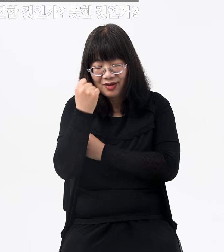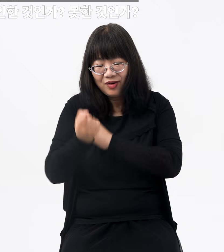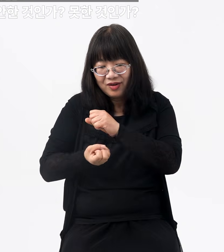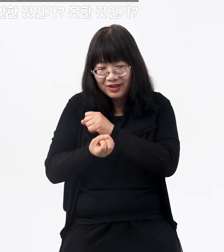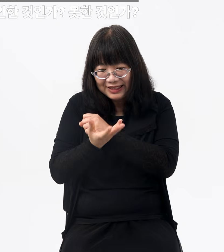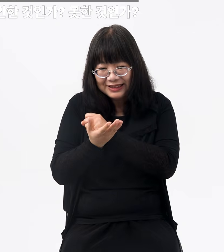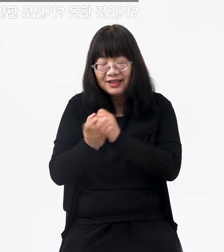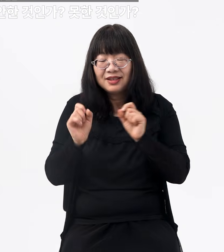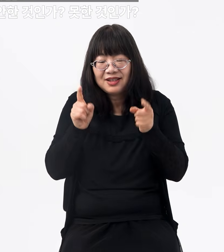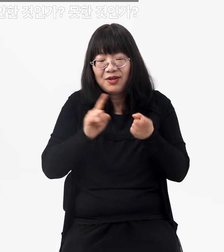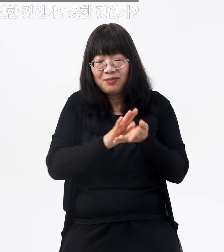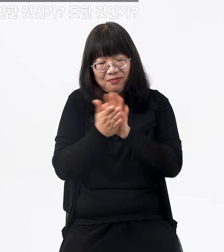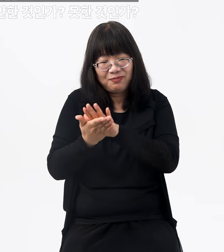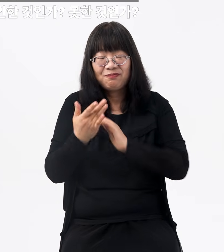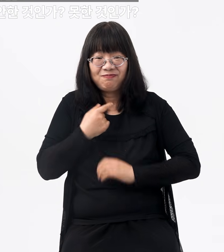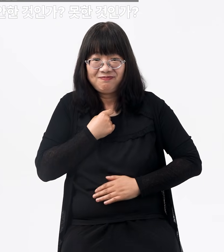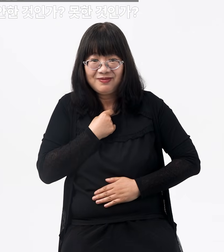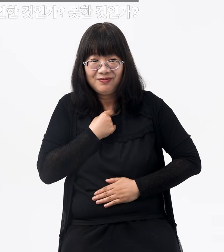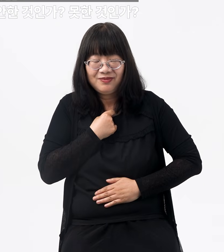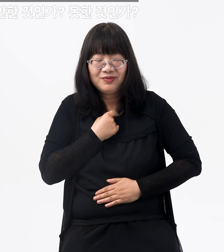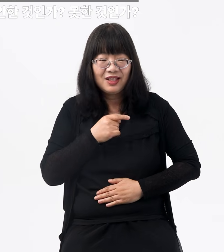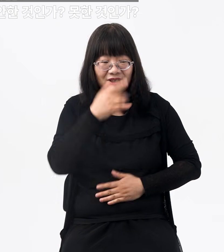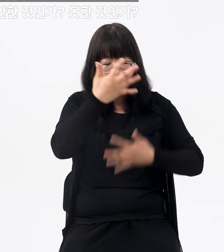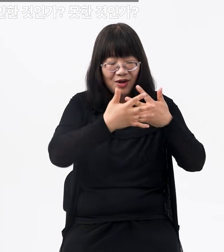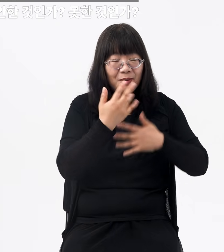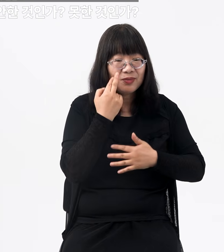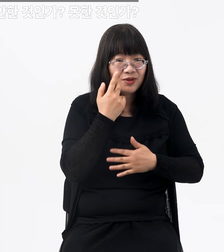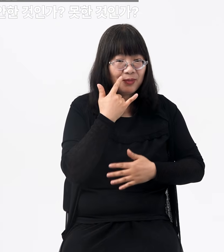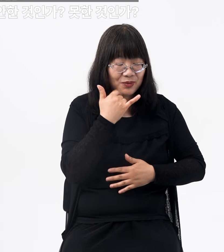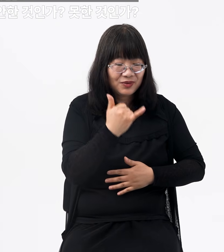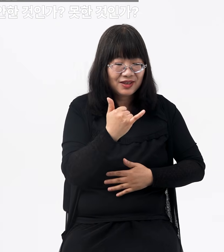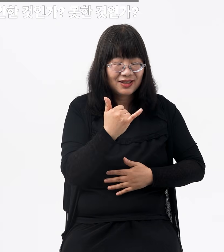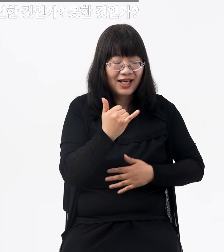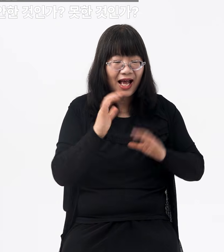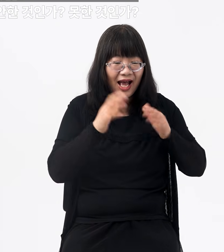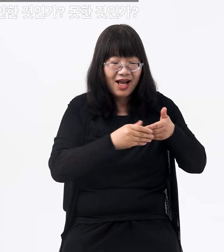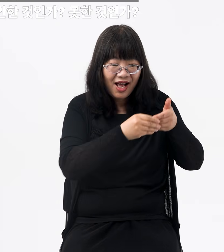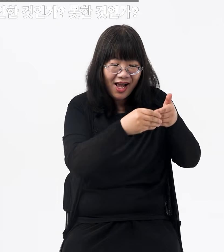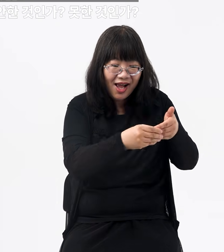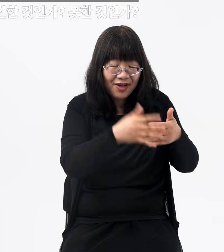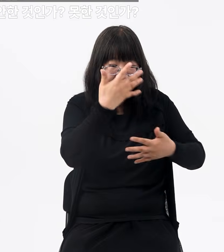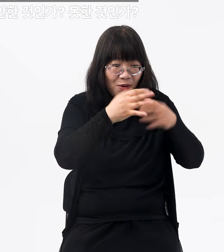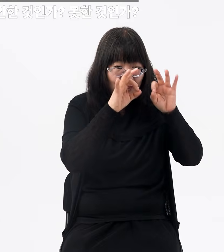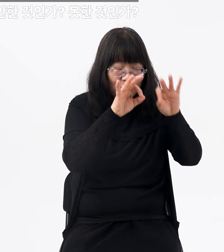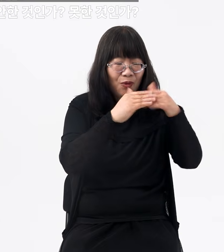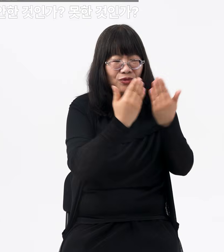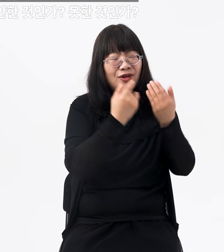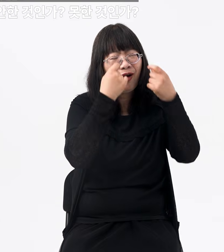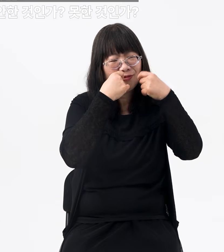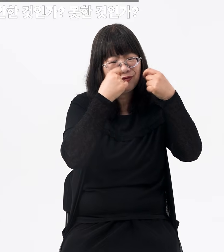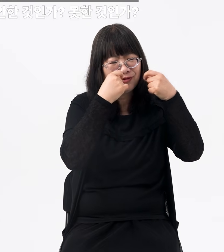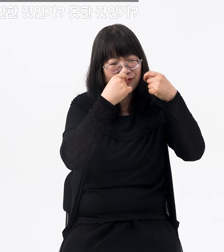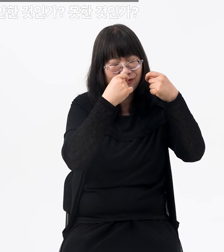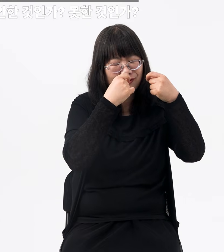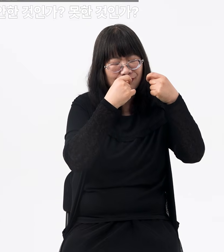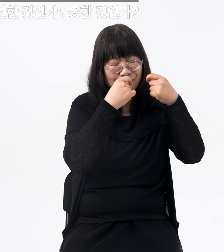그 영화를 우리 미국의 부모들이 애들을 데리고 들어가서 영화를 보고 나올 때 다 울고 나오는